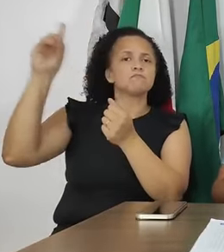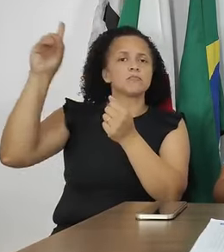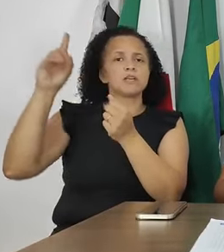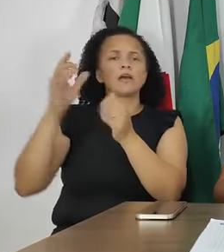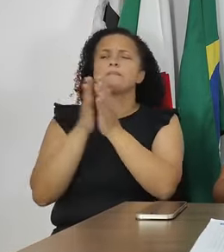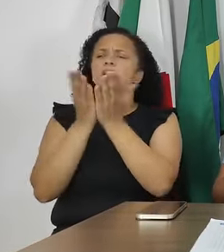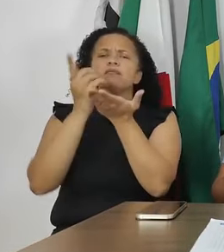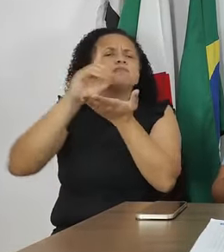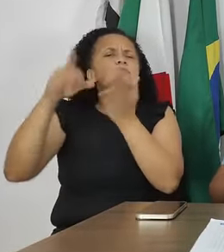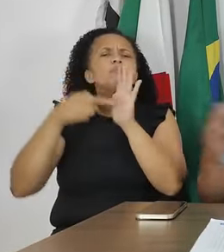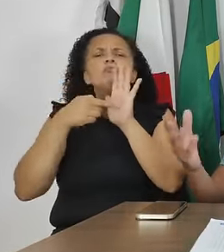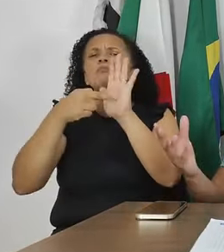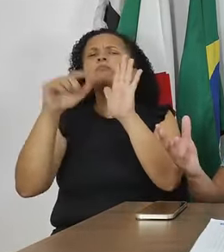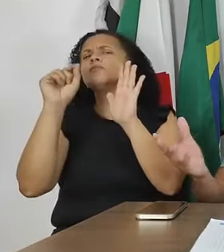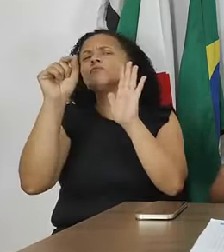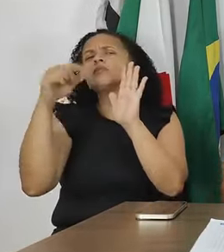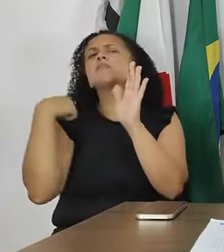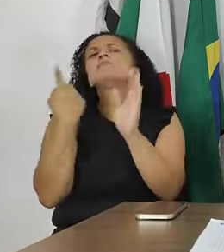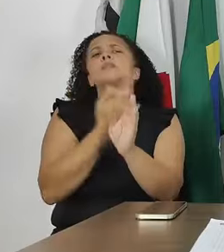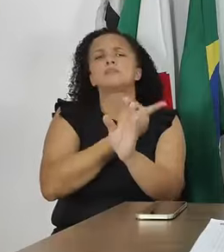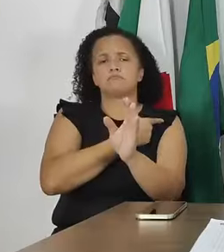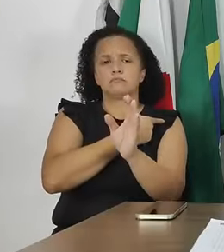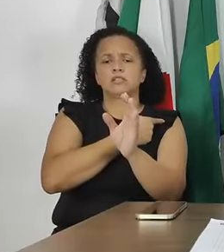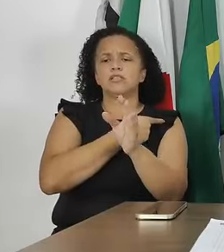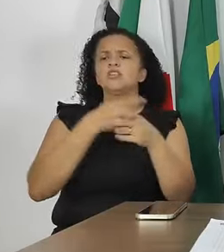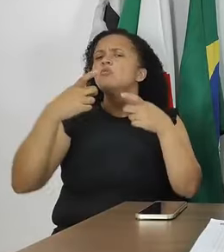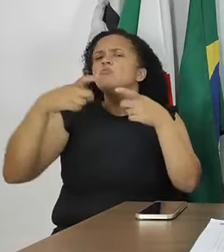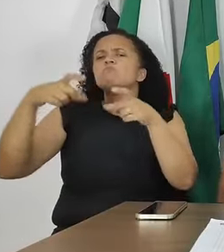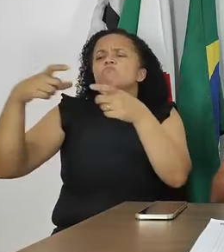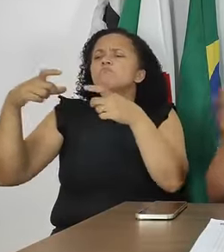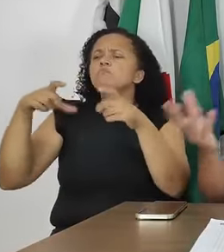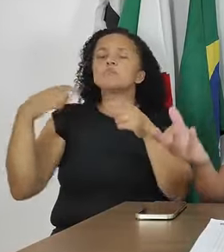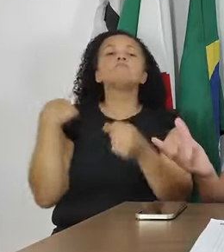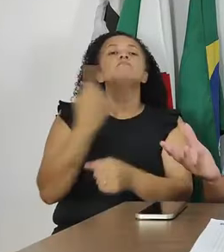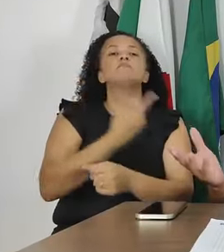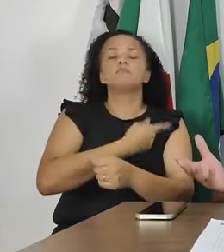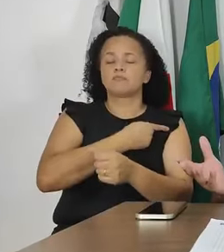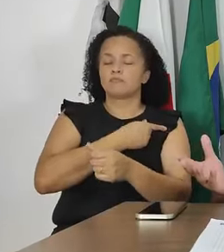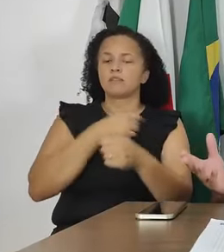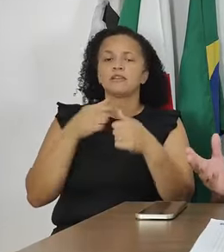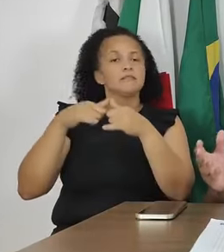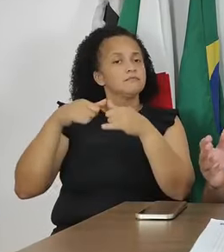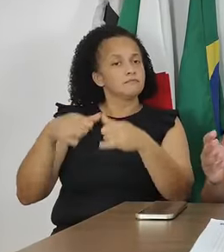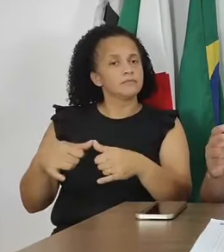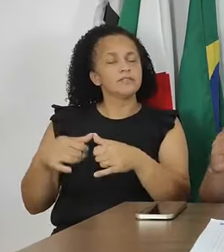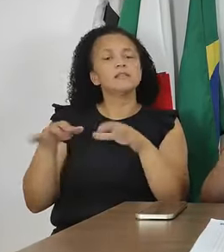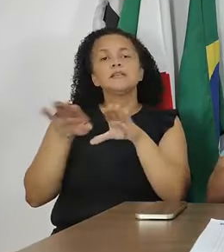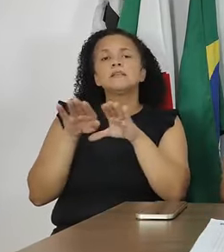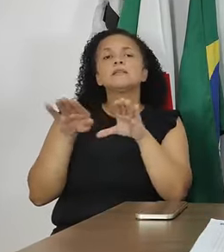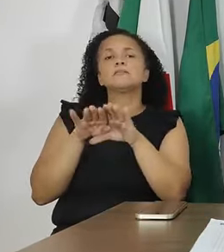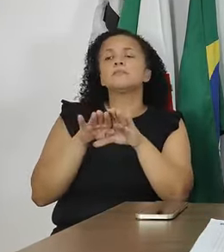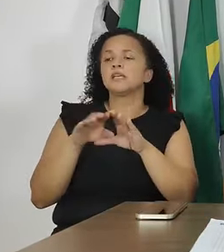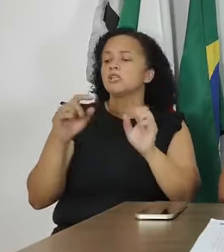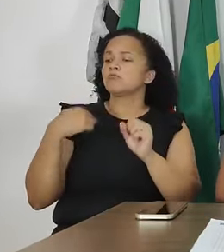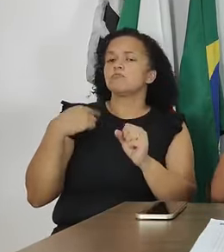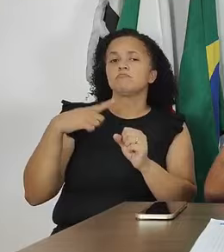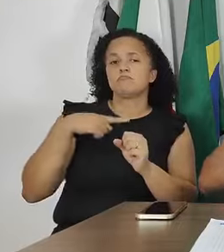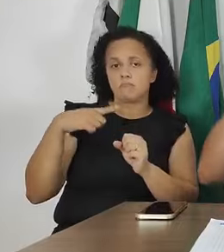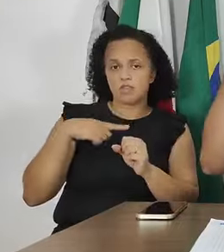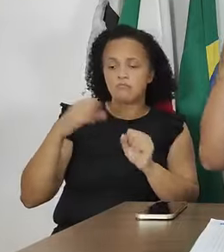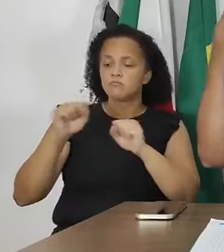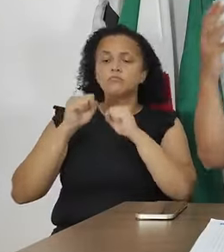nós somos, o que a palavra diz onde nós estamos, o que a palavra diz que nós temos, o que nós podemos